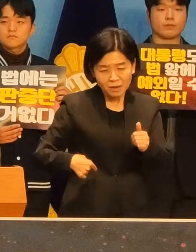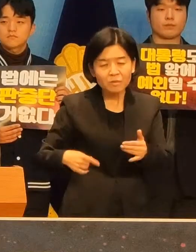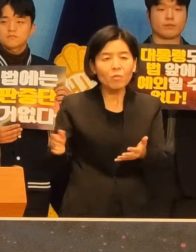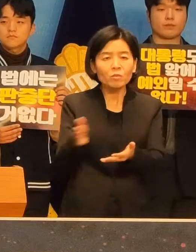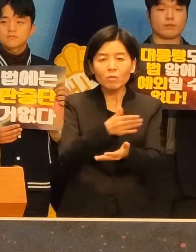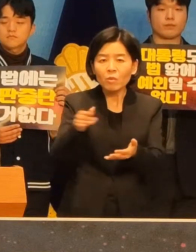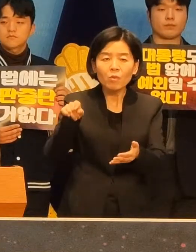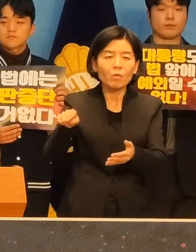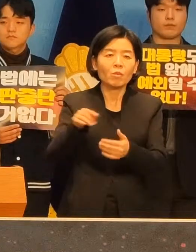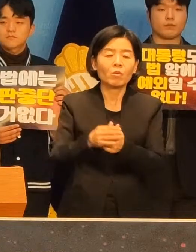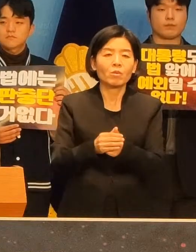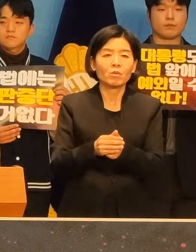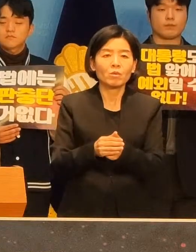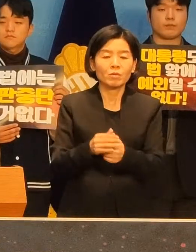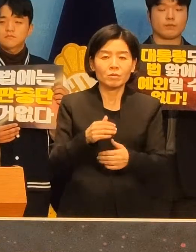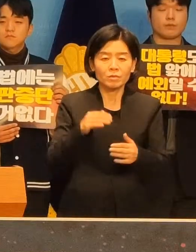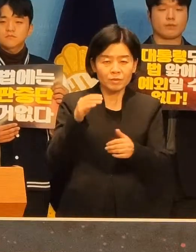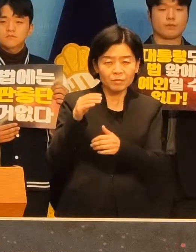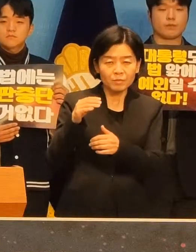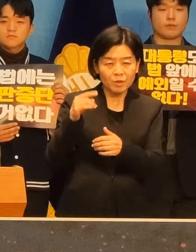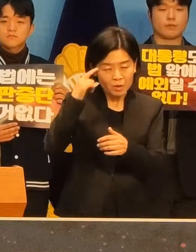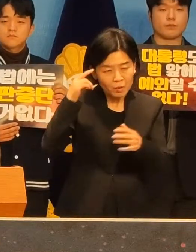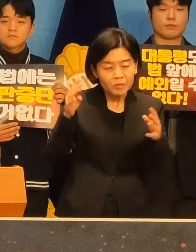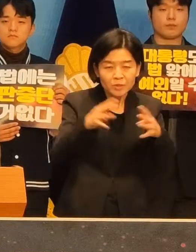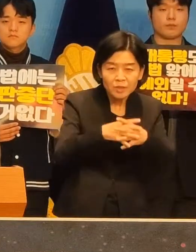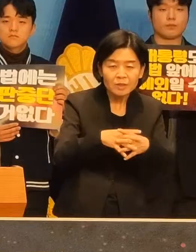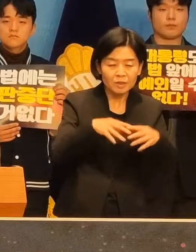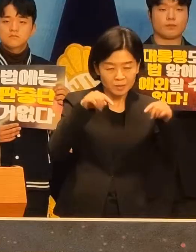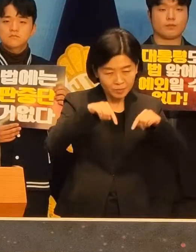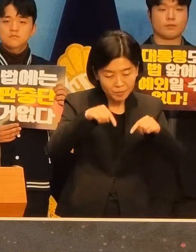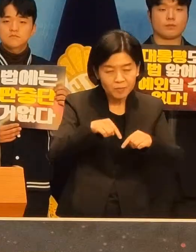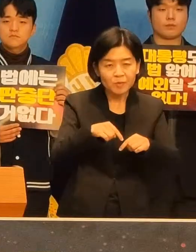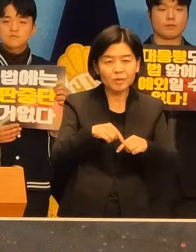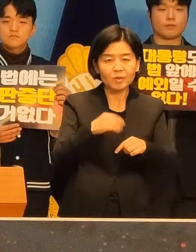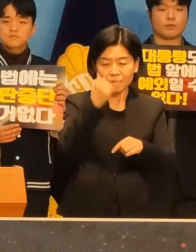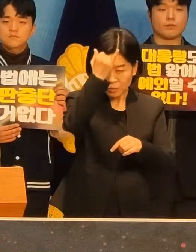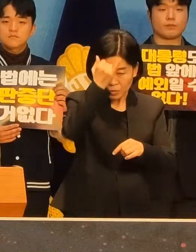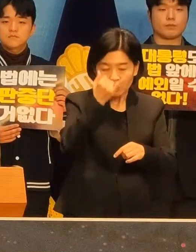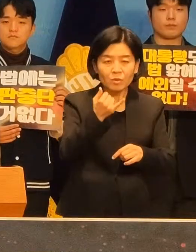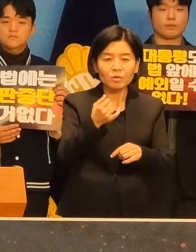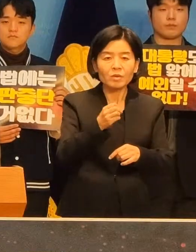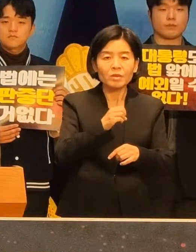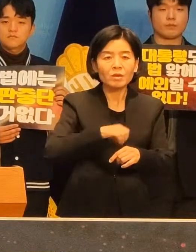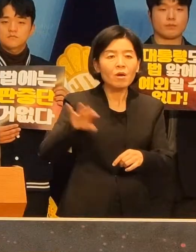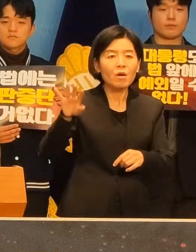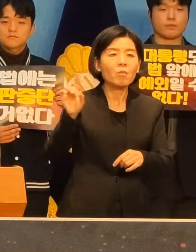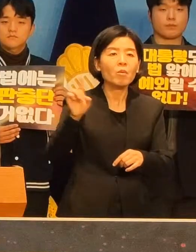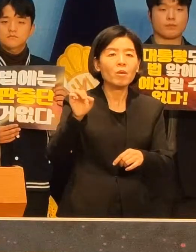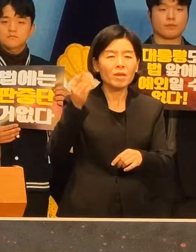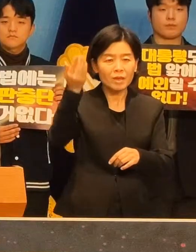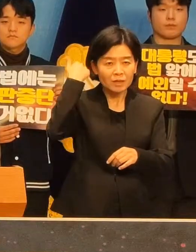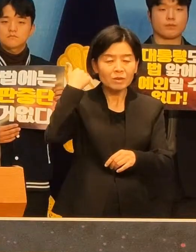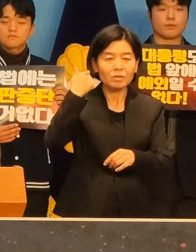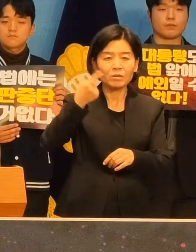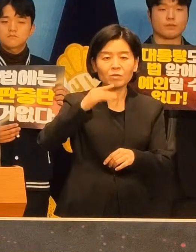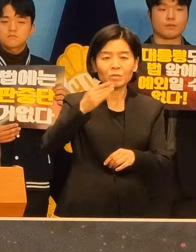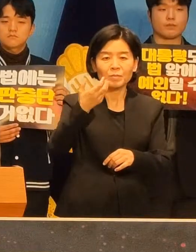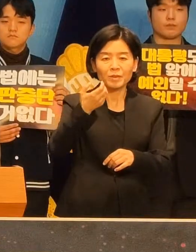없고 절제와 협치와 도덕성을 잃은 86 정치의 민낯을 그대로 보여주고 있습니다.